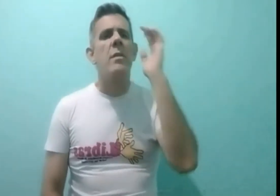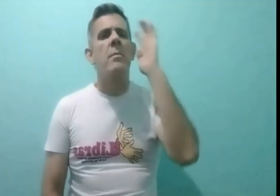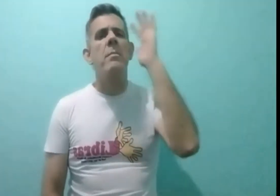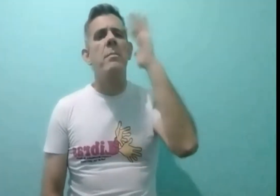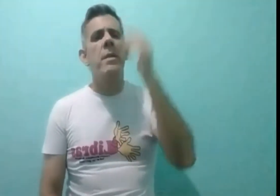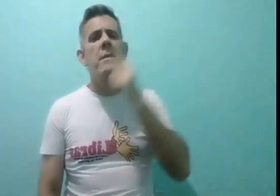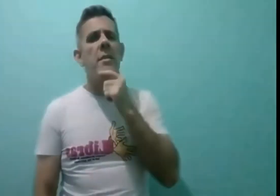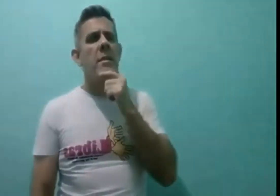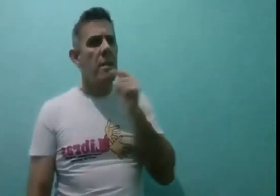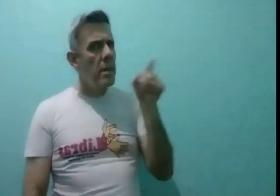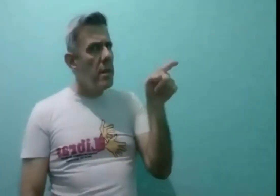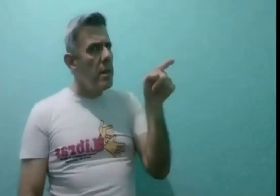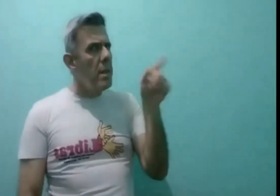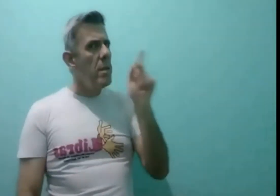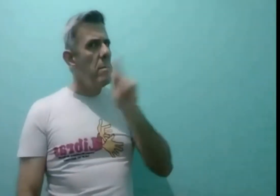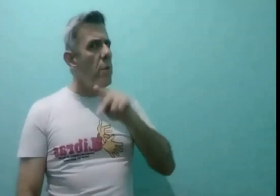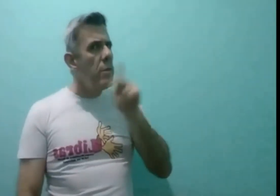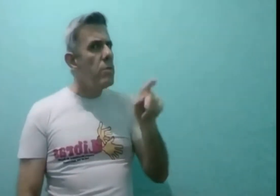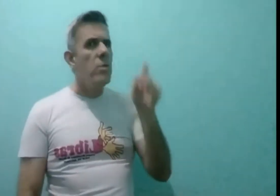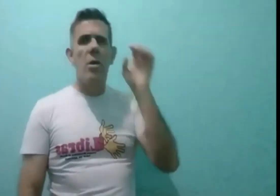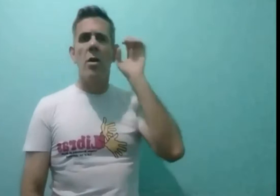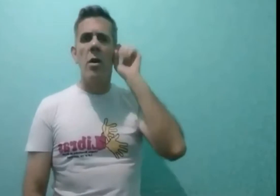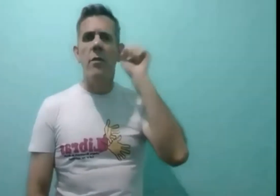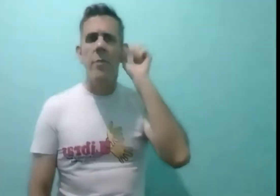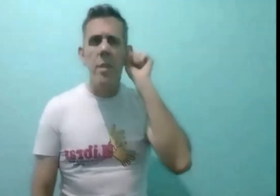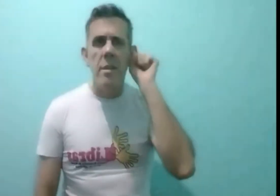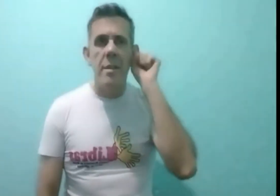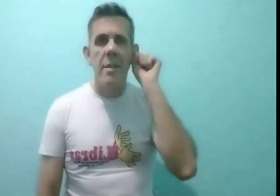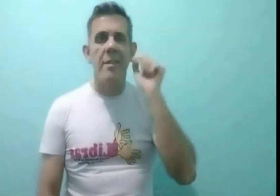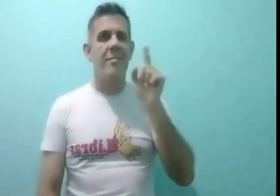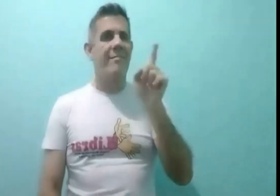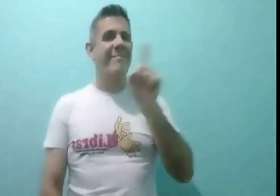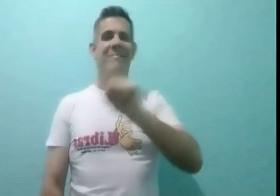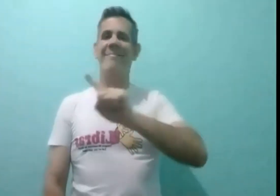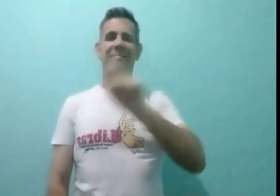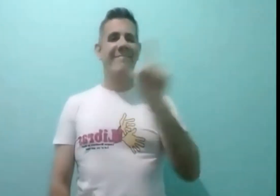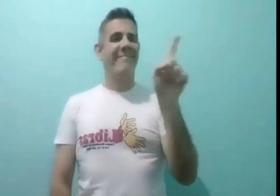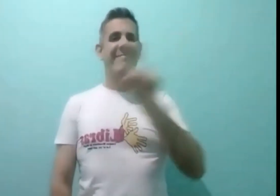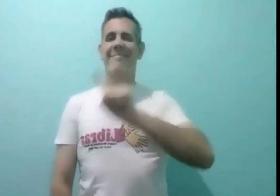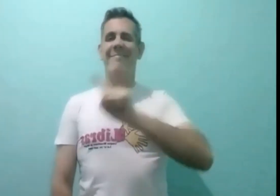era ouvinte? O que é que vocês imaginam? Ele era um professor ouvinte? Não.